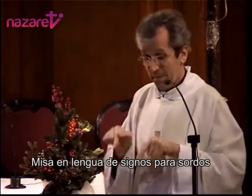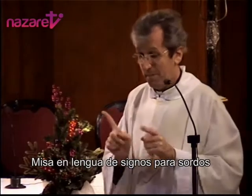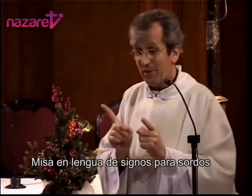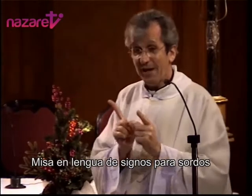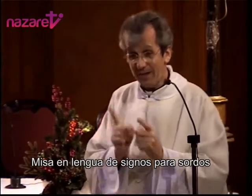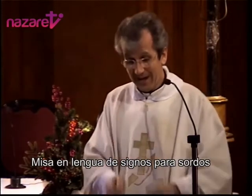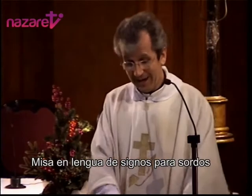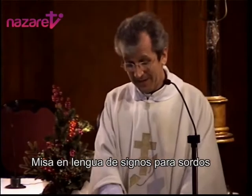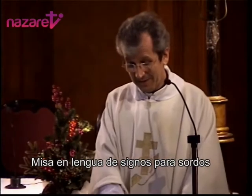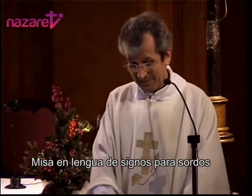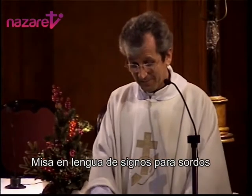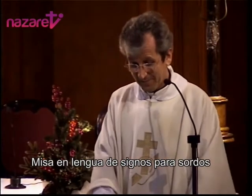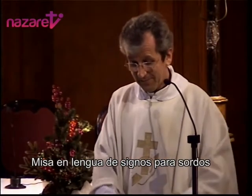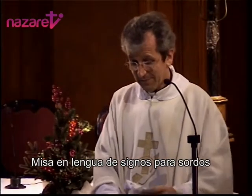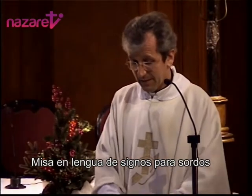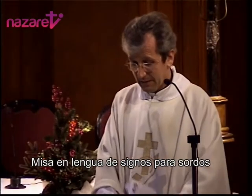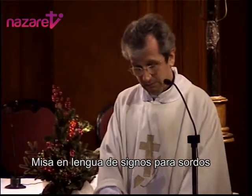voy a limitar.